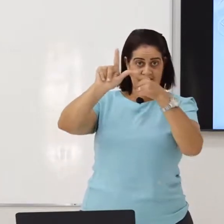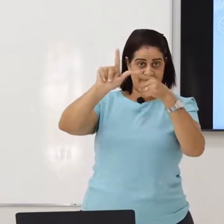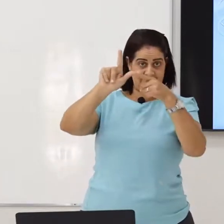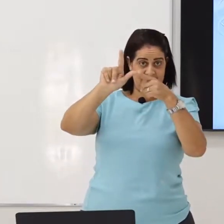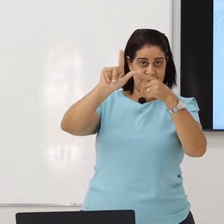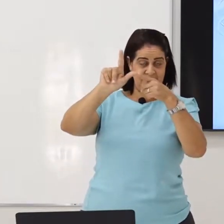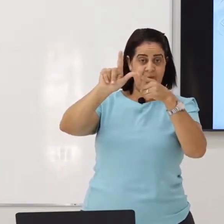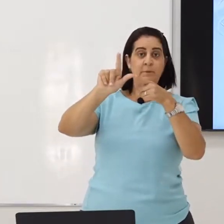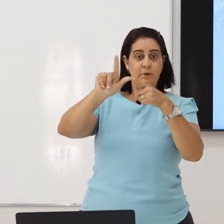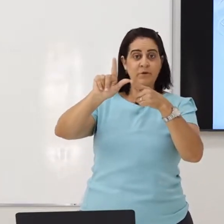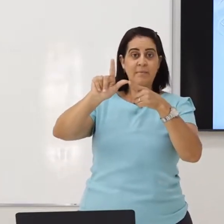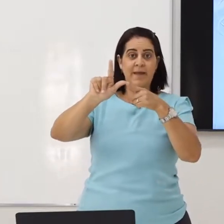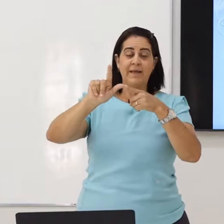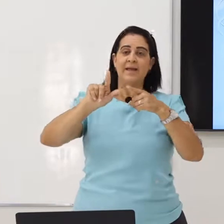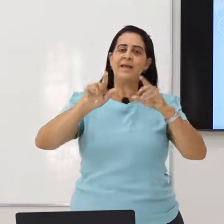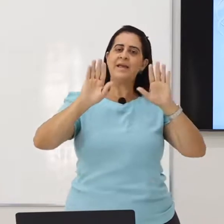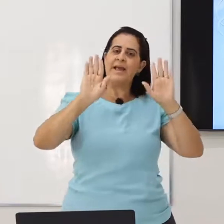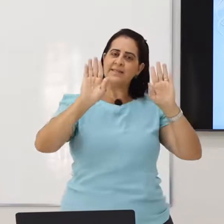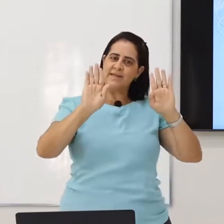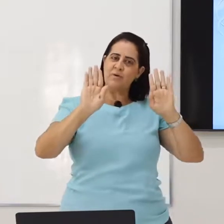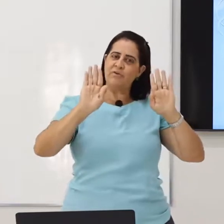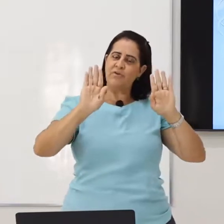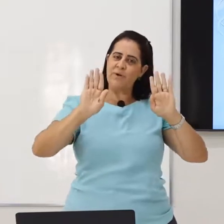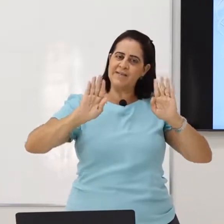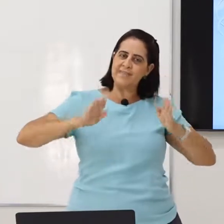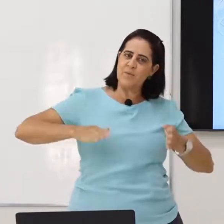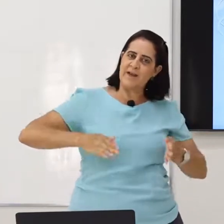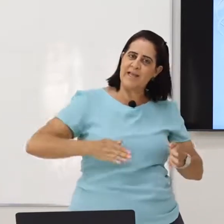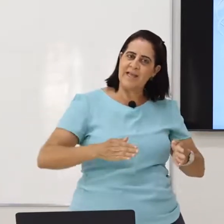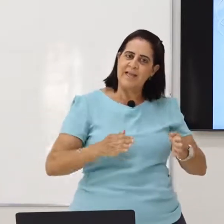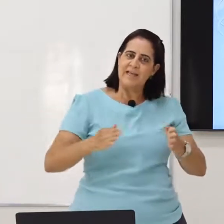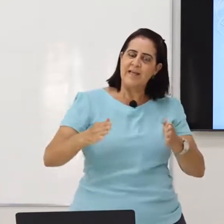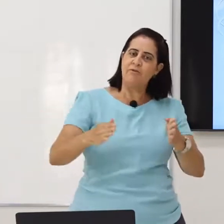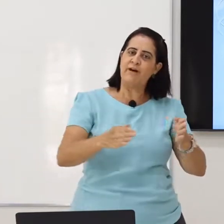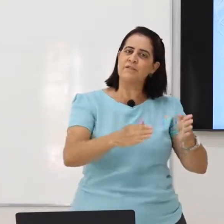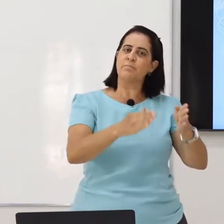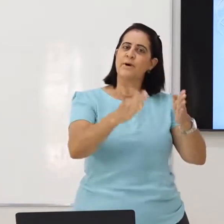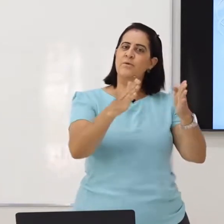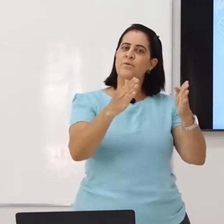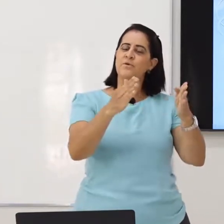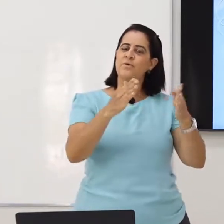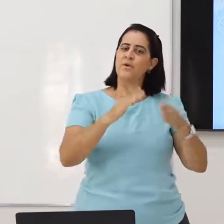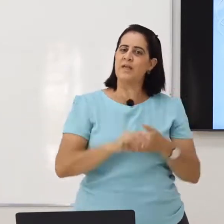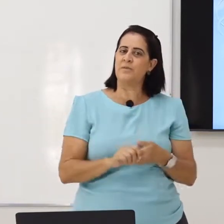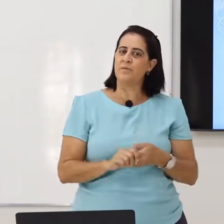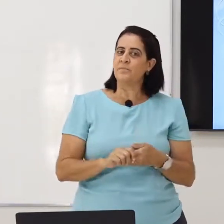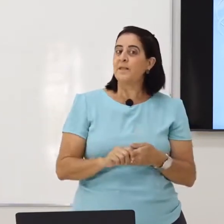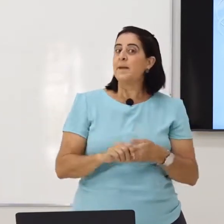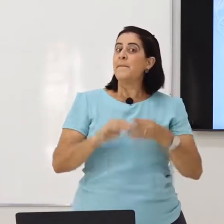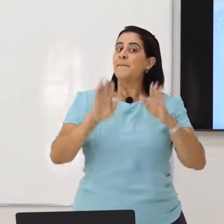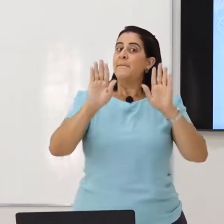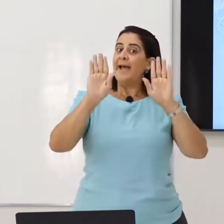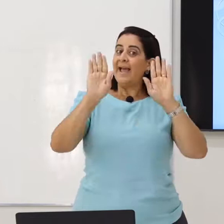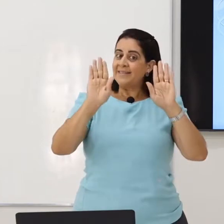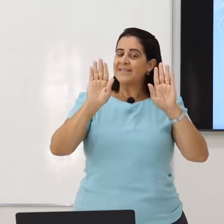L. Muito bem. E essa configuração aqui, que eu faço o percurso do rio? Essa